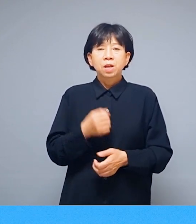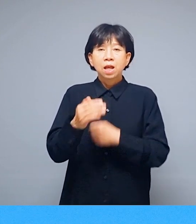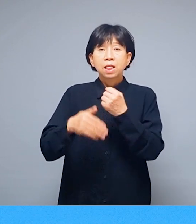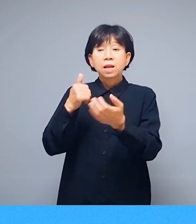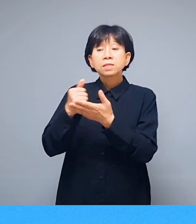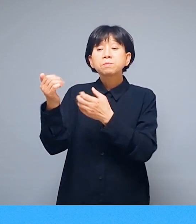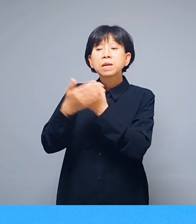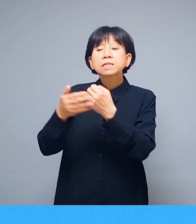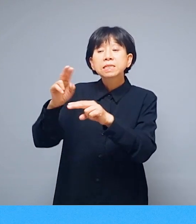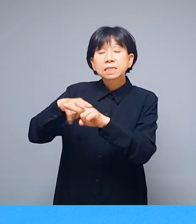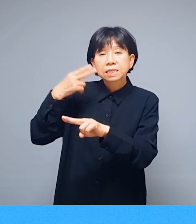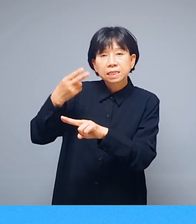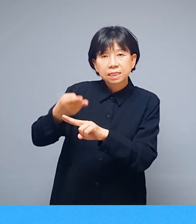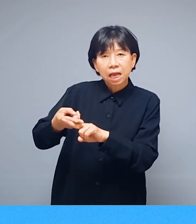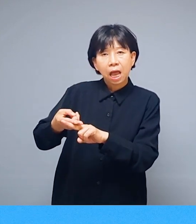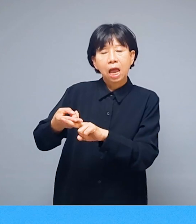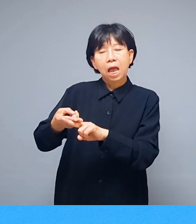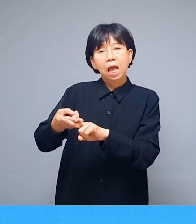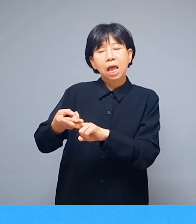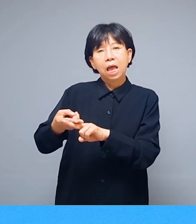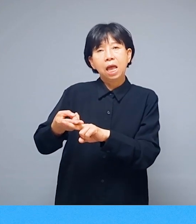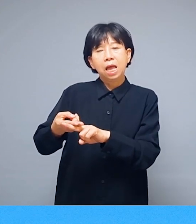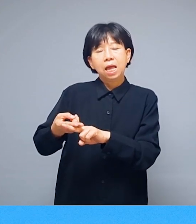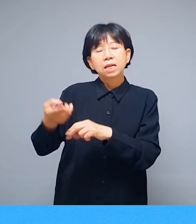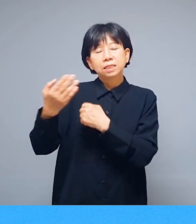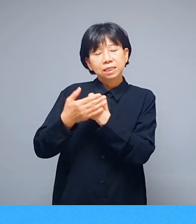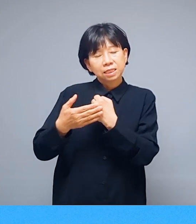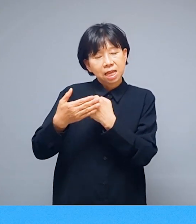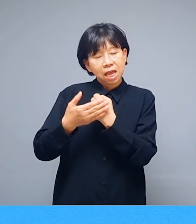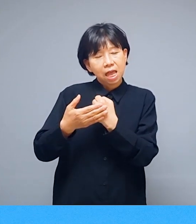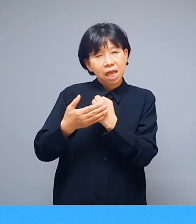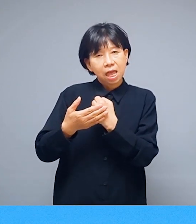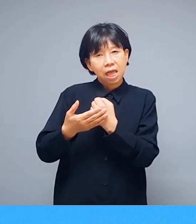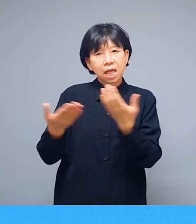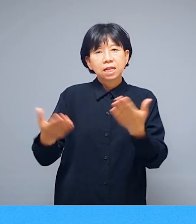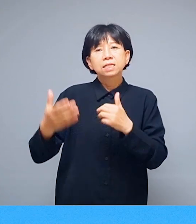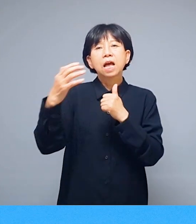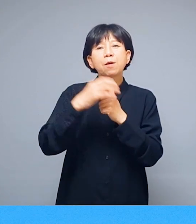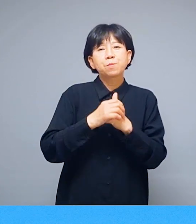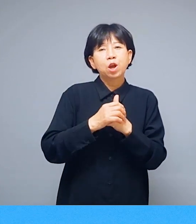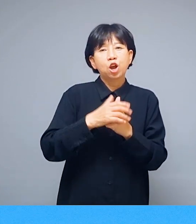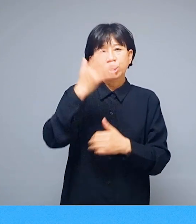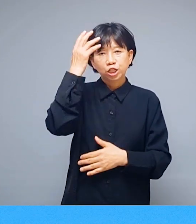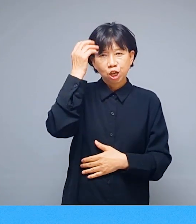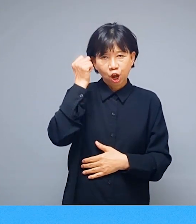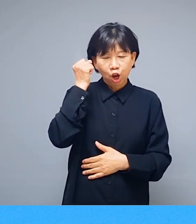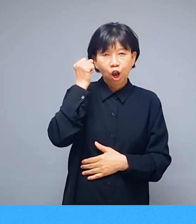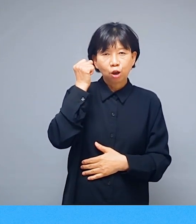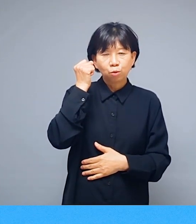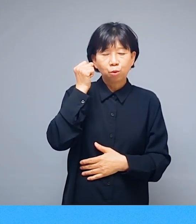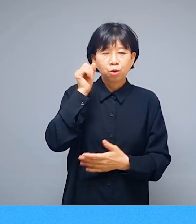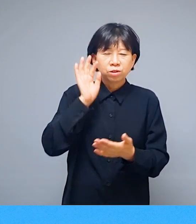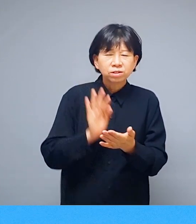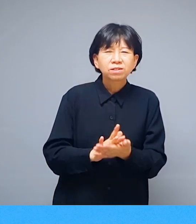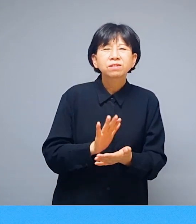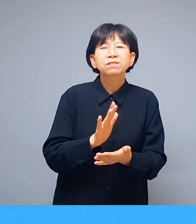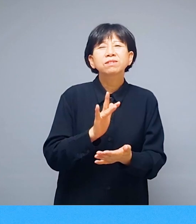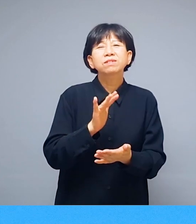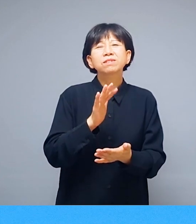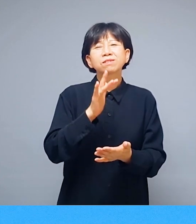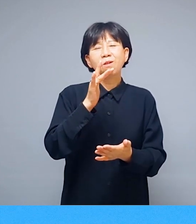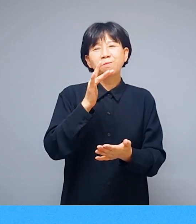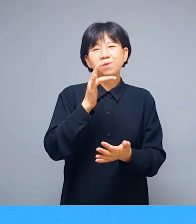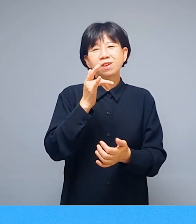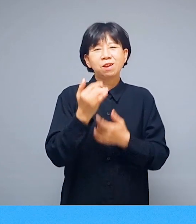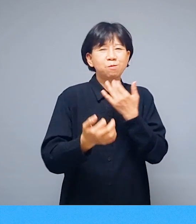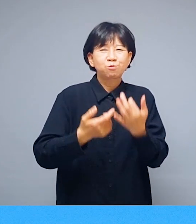하나님의 은사와 그 은혜, 그 사명을 다시 기억하고 타오르게 하라 라고 격려하고